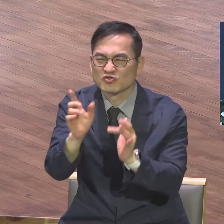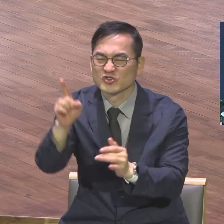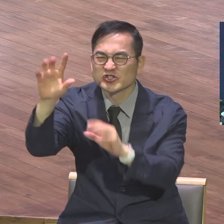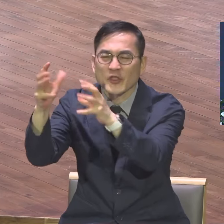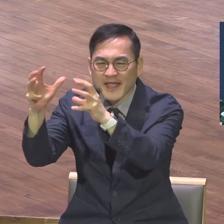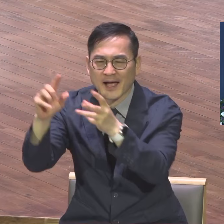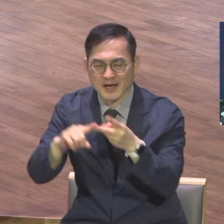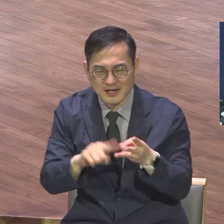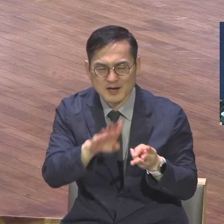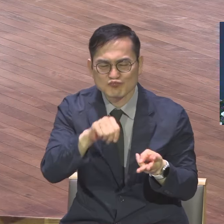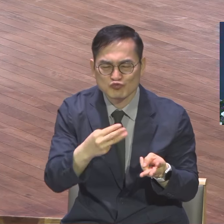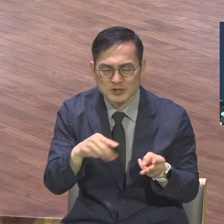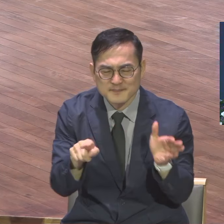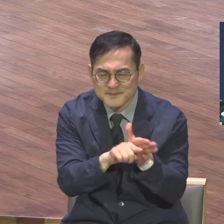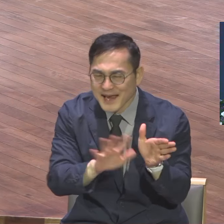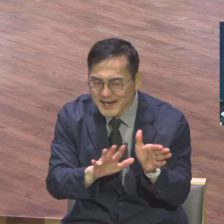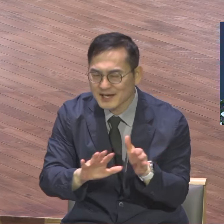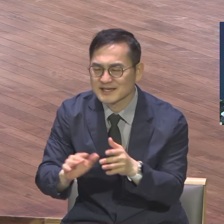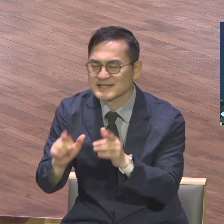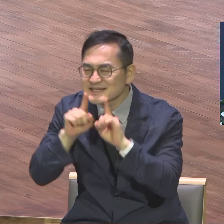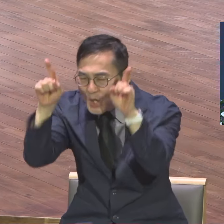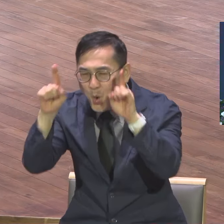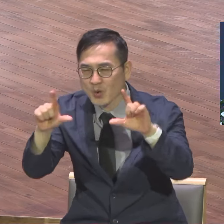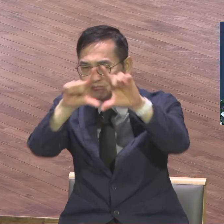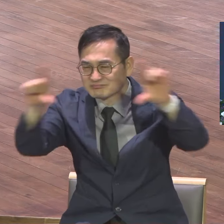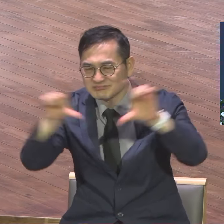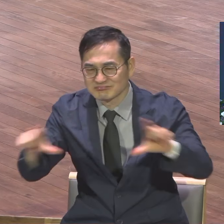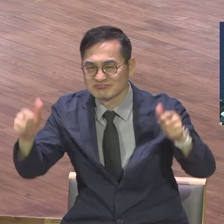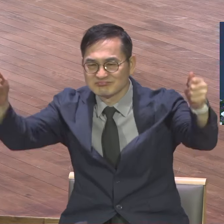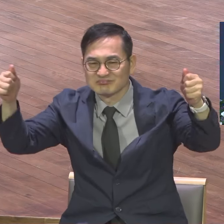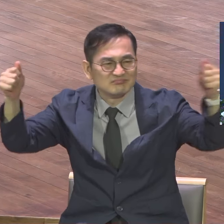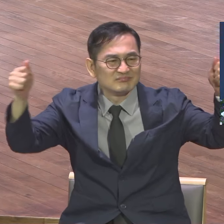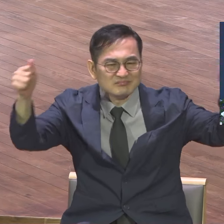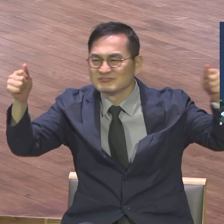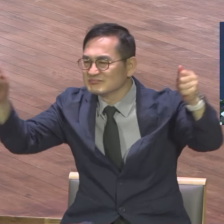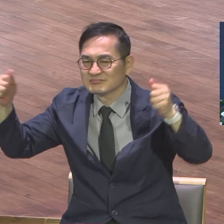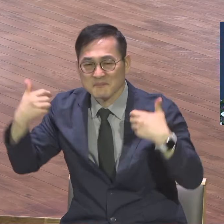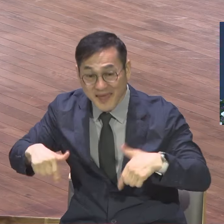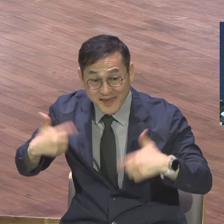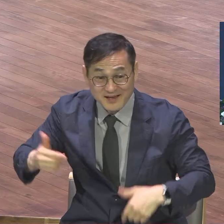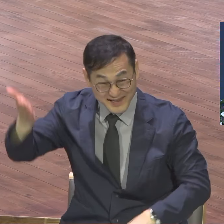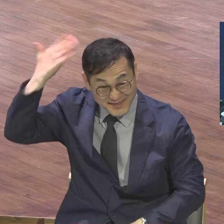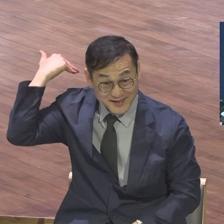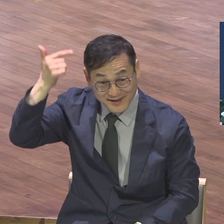해가지고 그렇게 다니는 사람들이 그렇게 있었습니다.